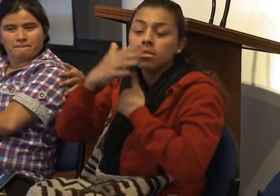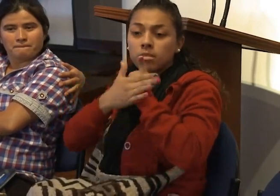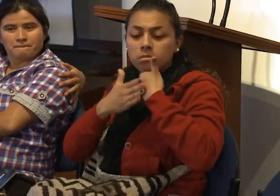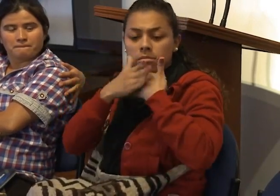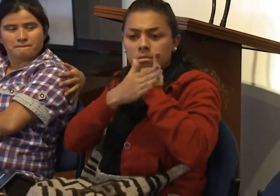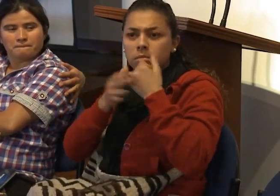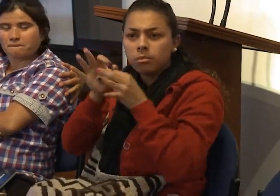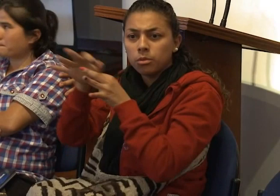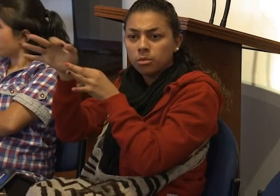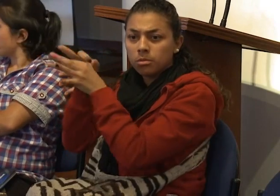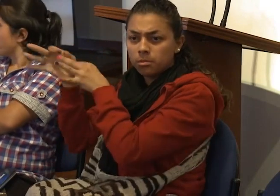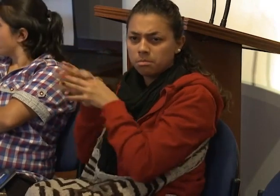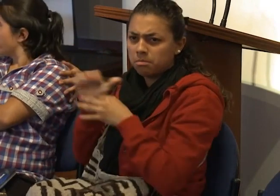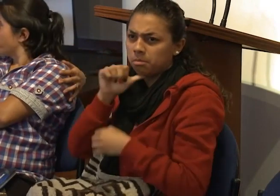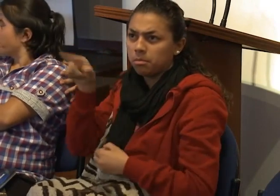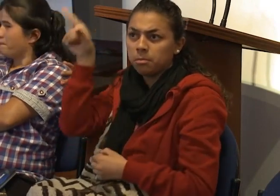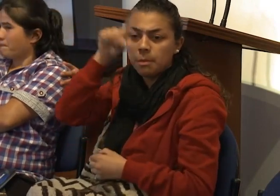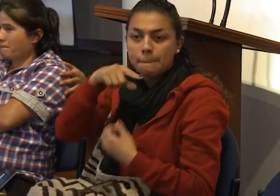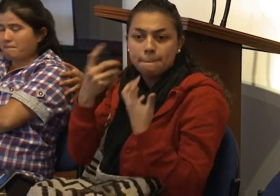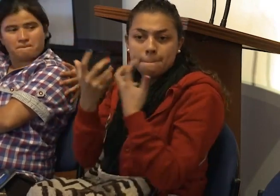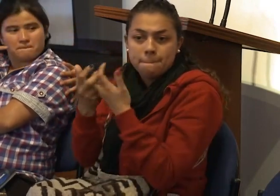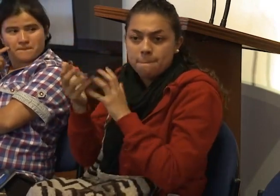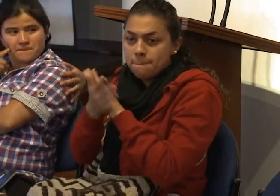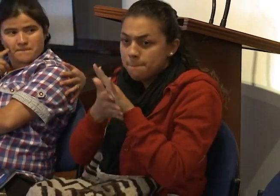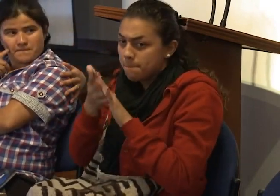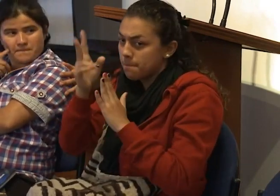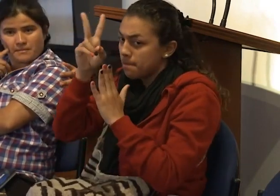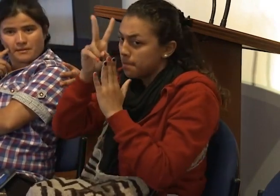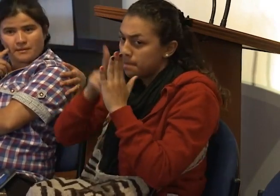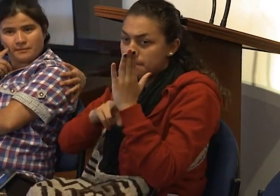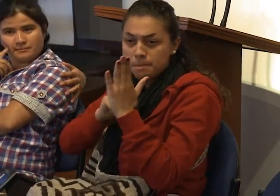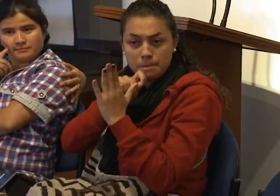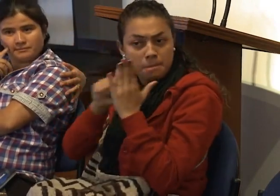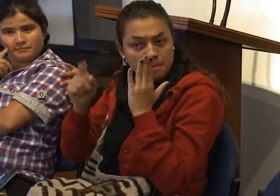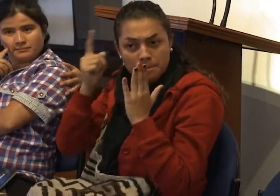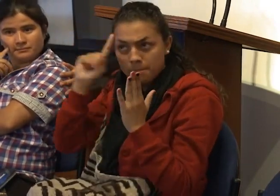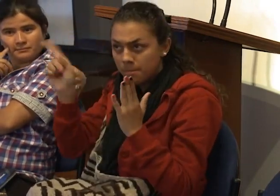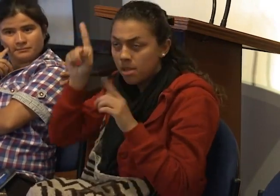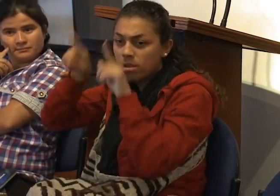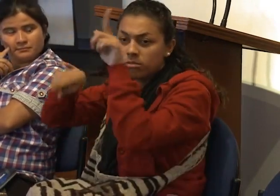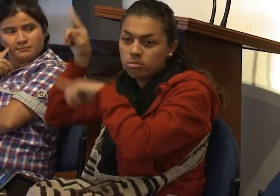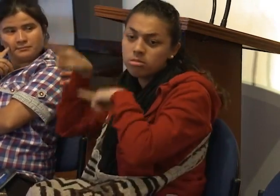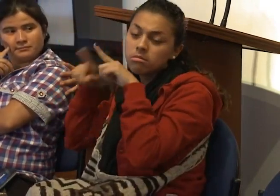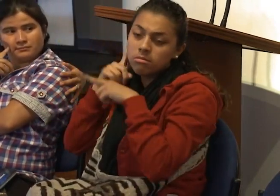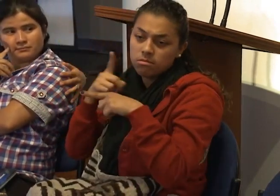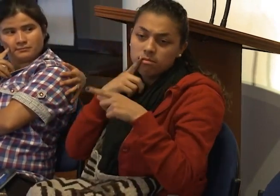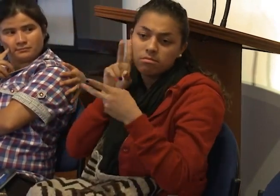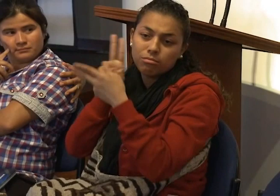porque esa ayuda que me han dado en lengua de señas y en castellano me va a